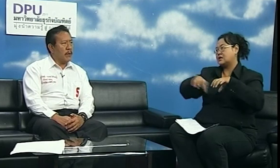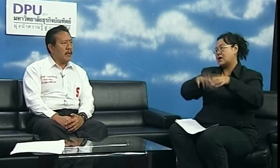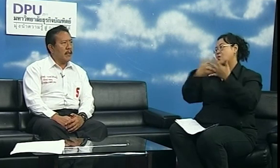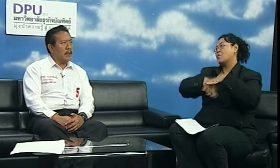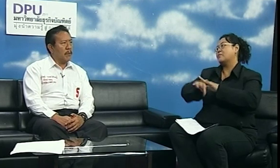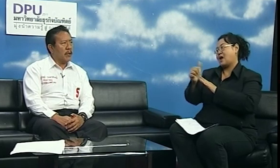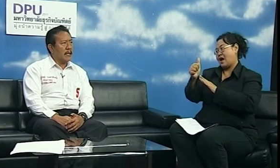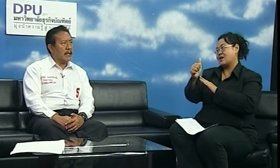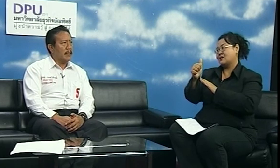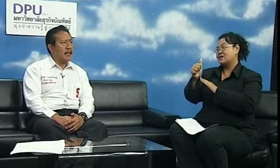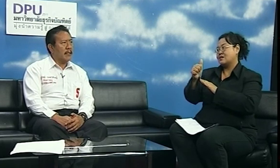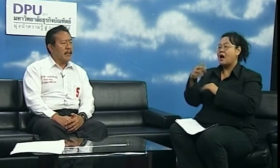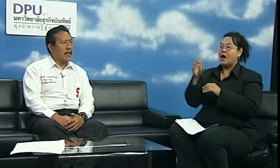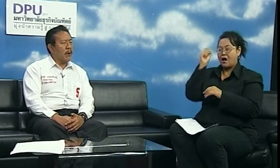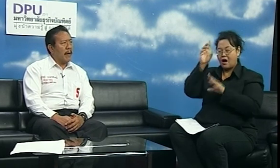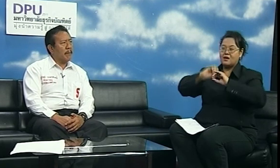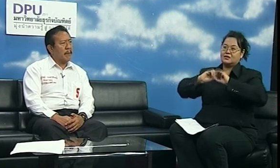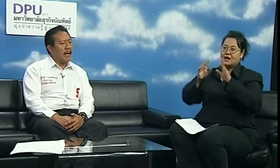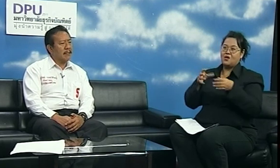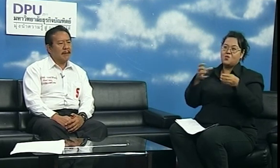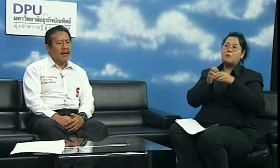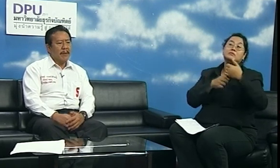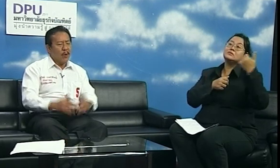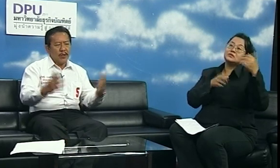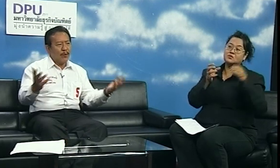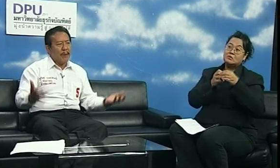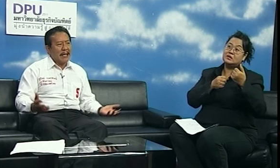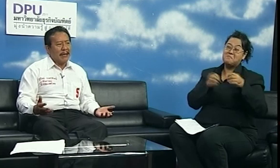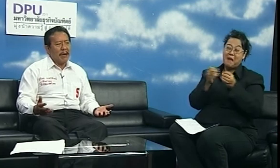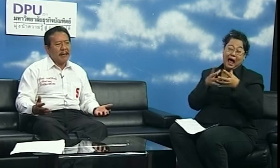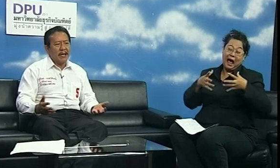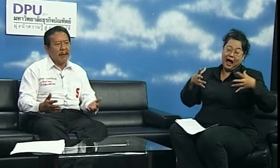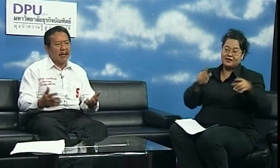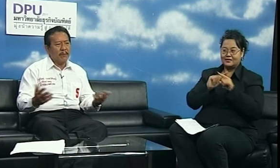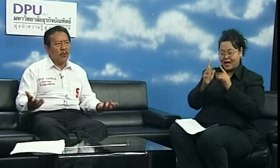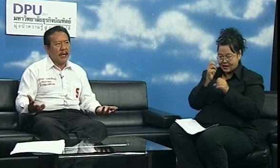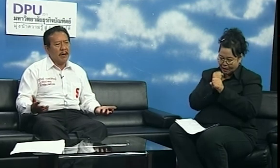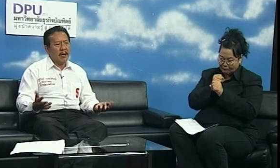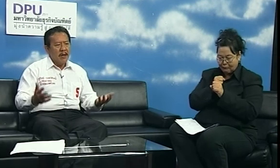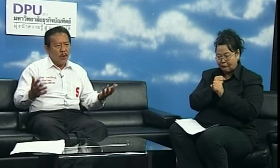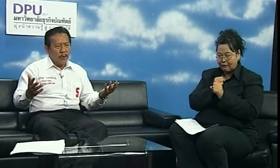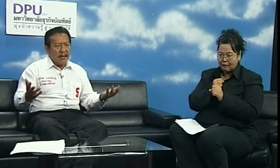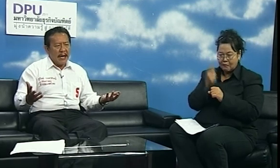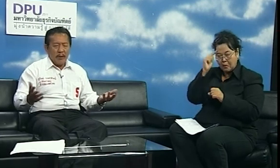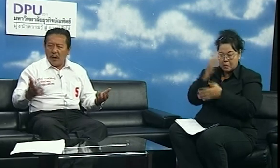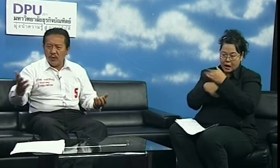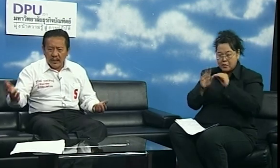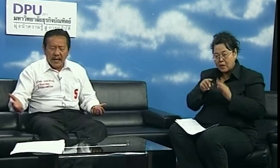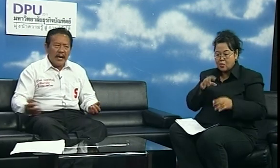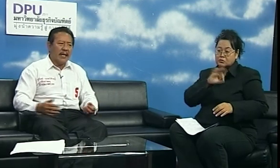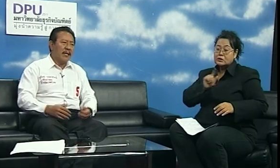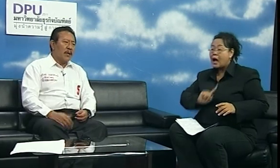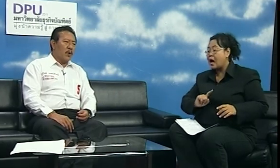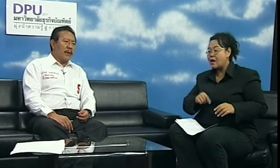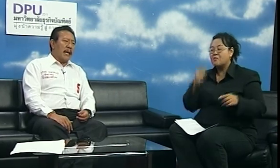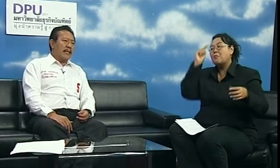ผมคิวเรื่องนี้ค่อนขจะชดเจนดีกวาผลับกซึ่งมคนจำนวมากแต่วาไม่สามารถรู้ได้ว่าคนพการณมคามรู้สึก